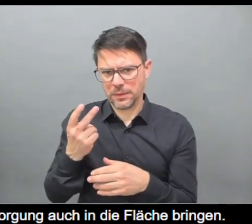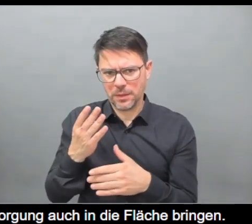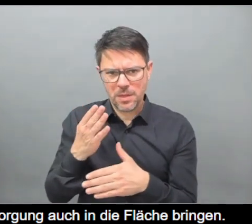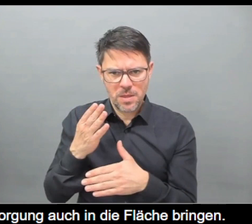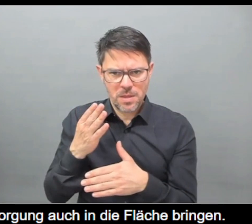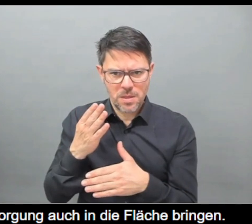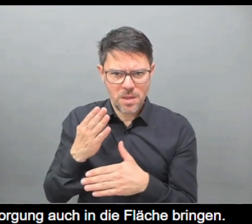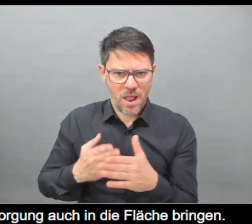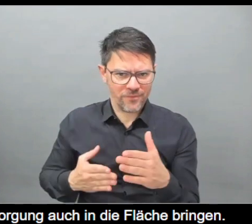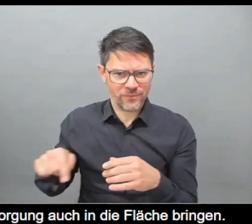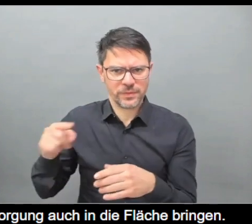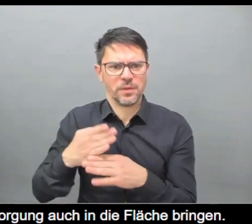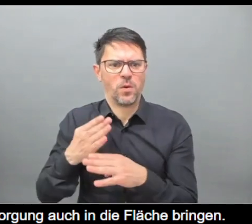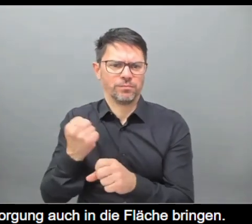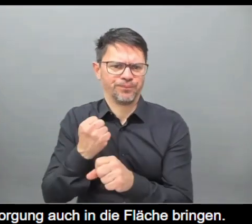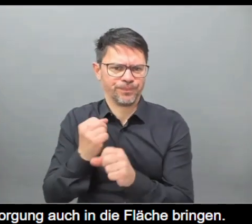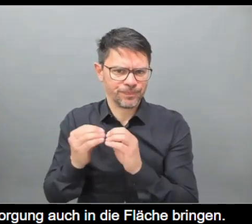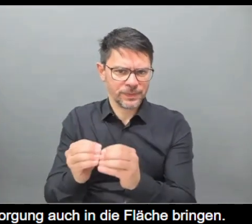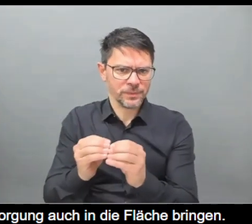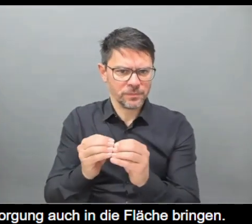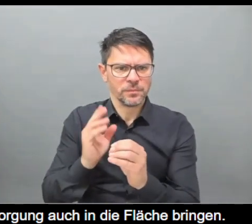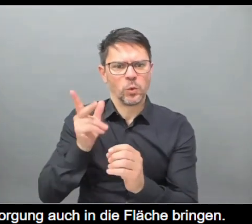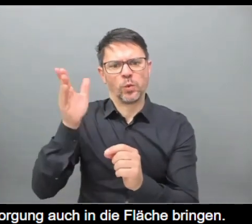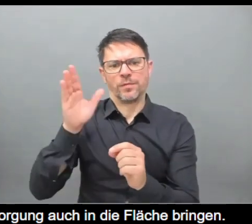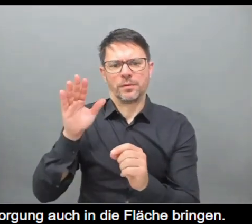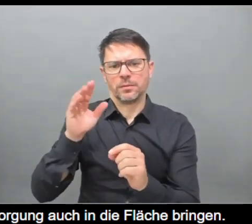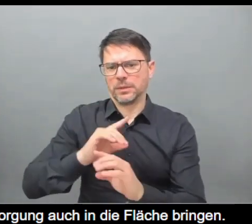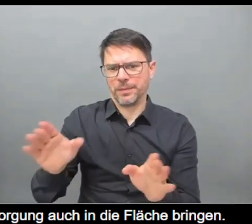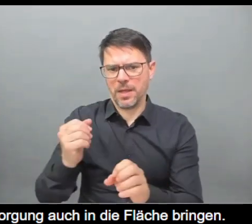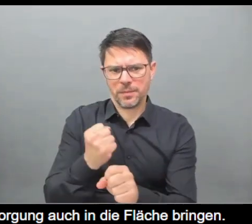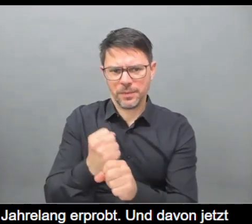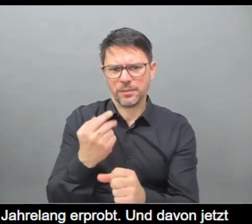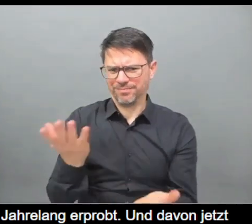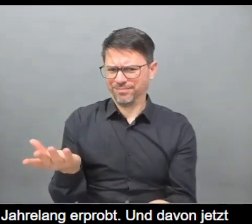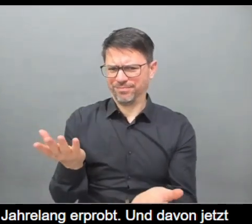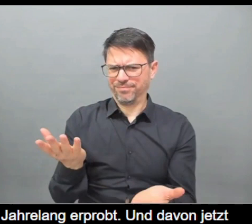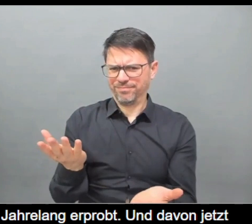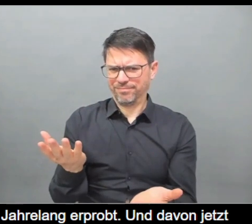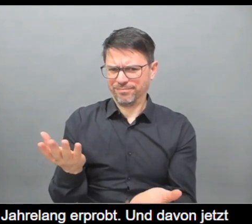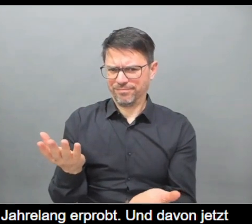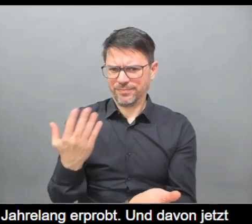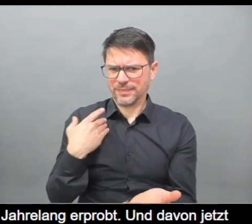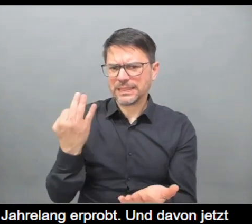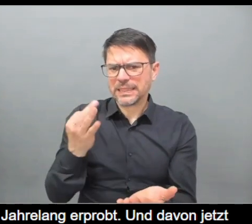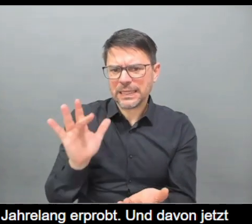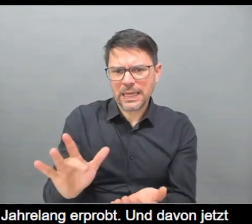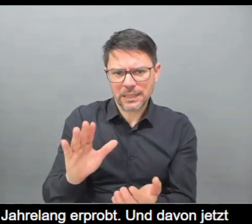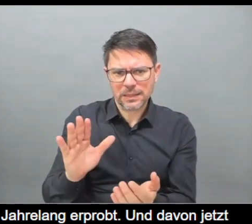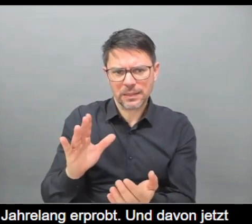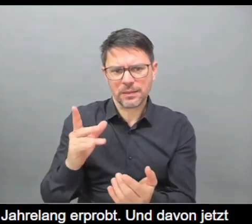wäre fahrlässig. Ich wüsste auch niemanden in Bayern von den Medizinerinnen Medizinern, die daran arbeiten, die das nur im Ansatz sinnvoll fänden.